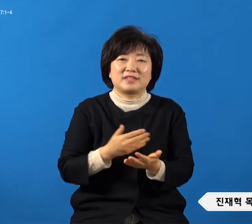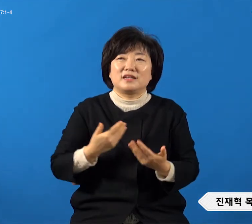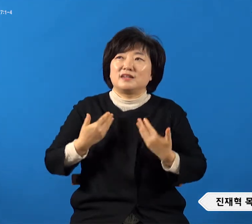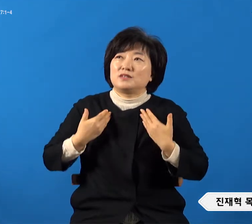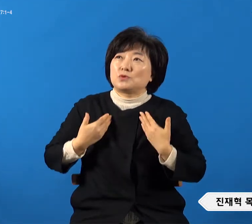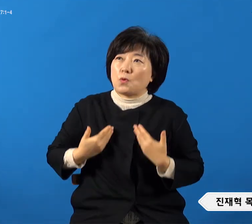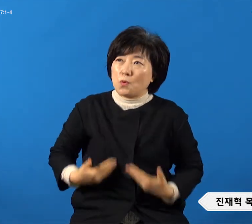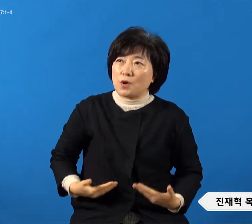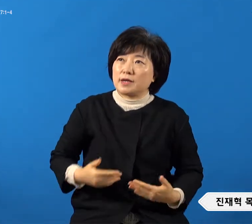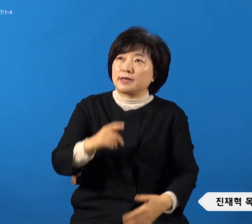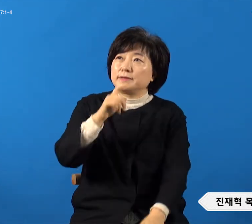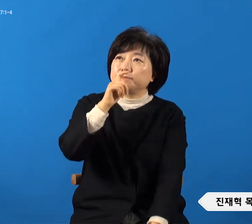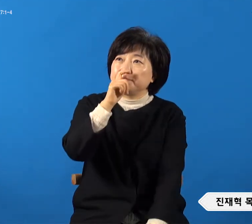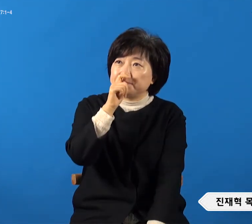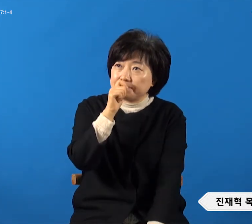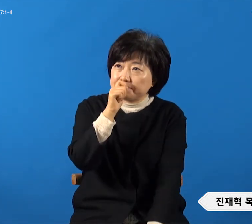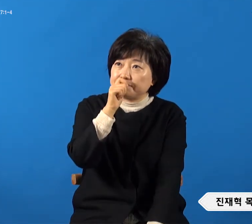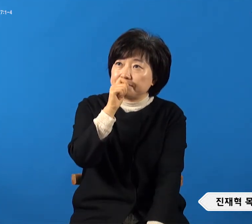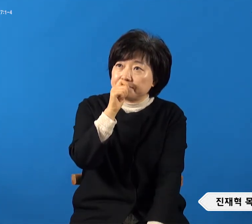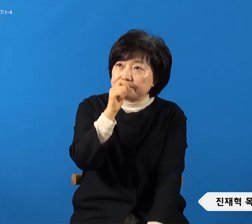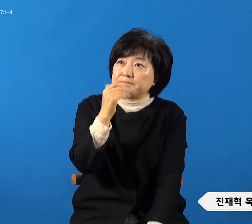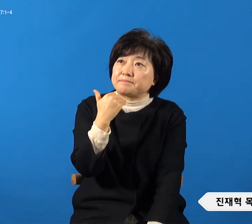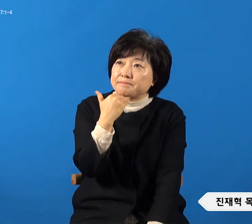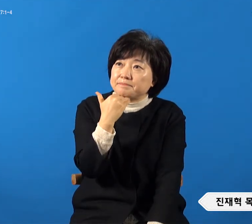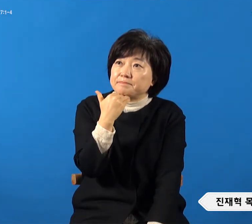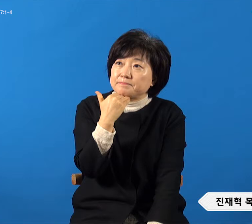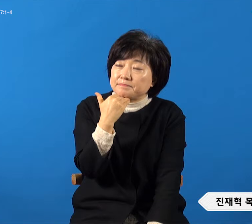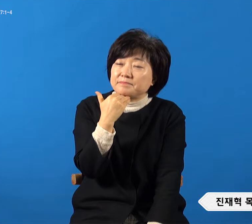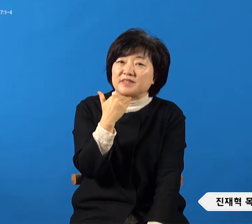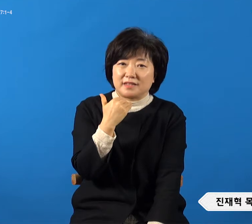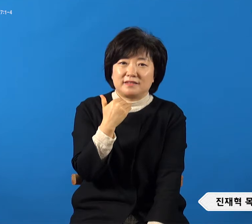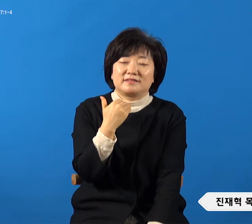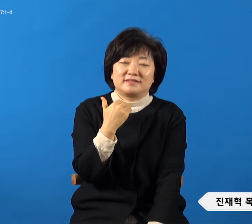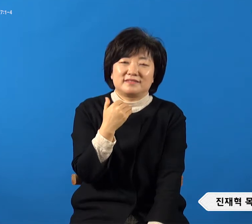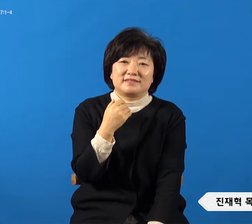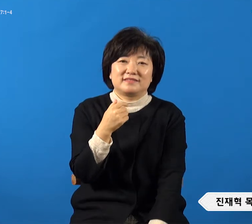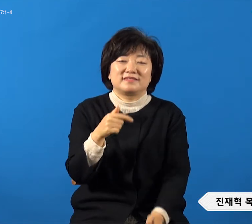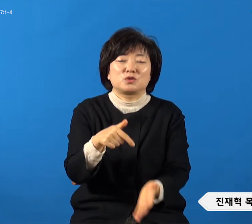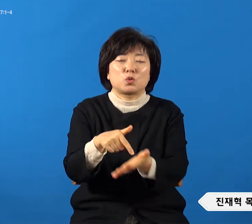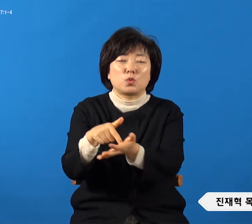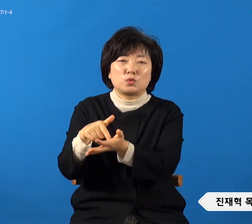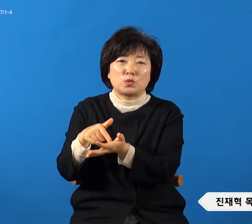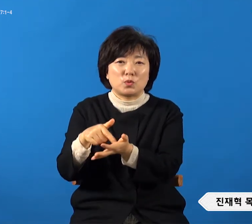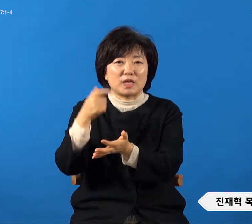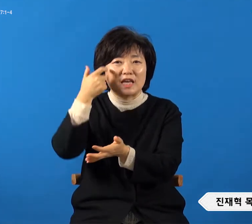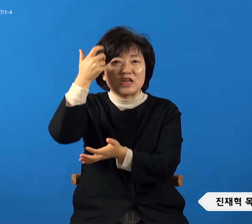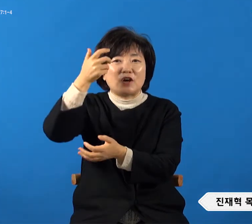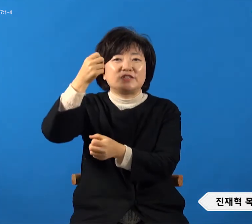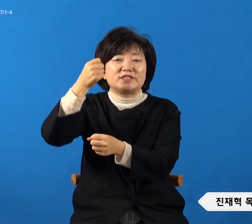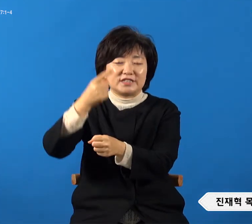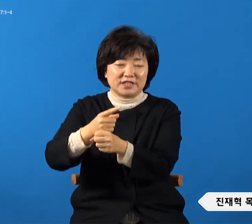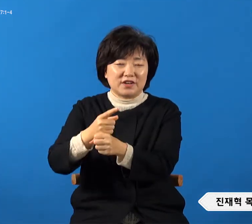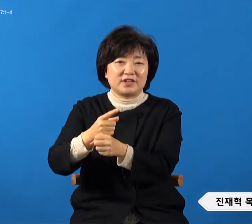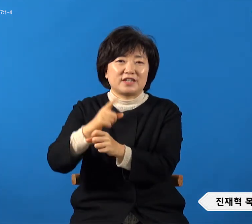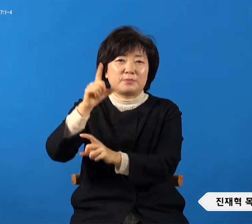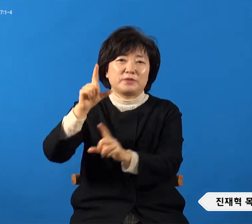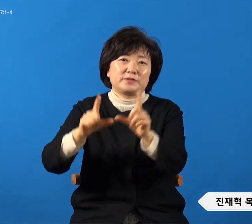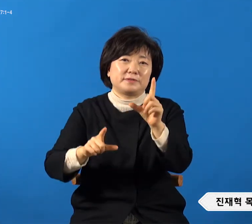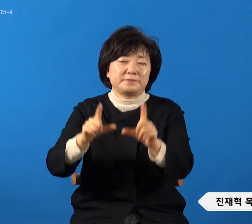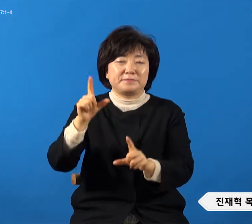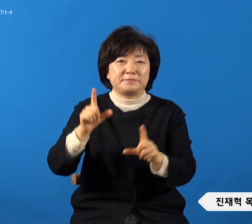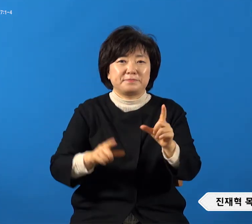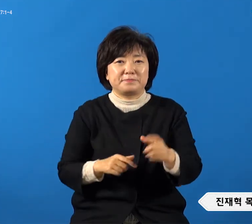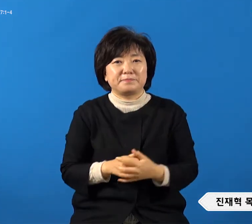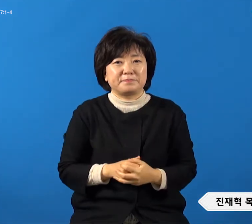조용하게 침묵하며 기다릴지어다. 바로 고독의 영성의 모습을